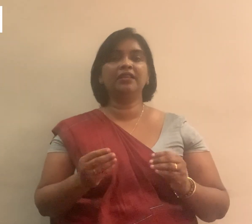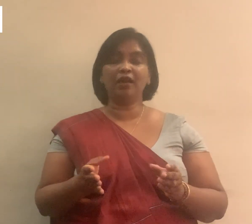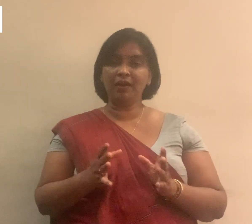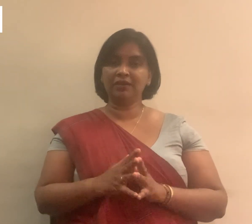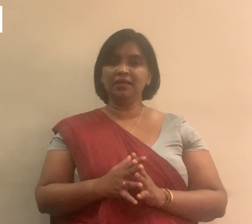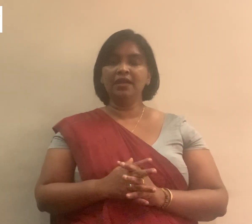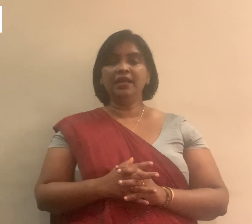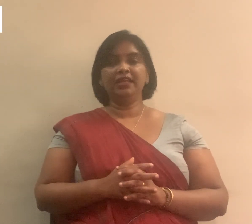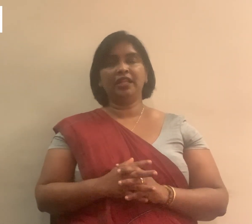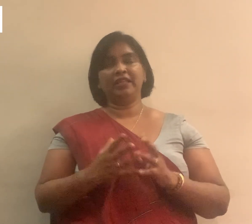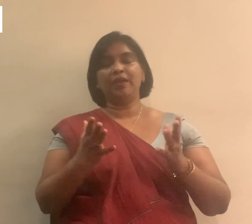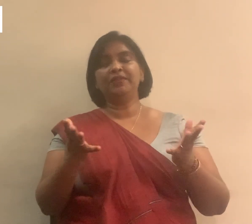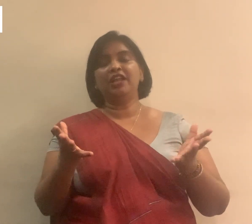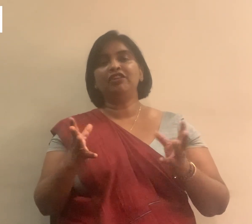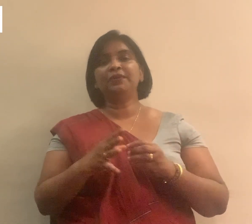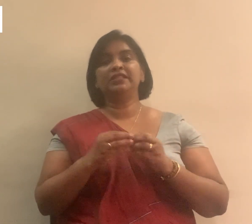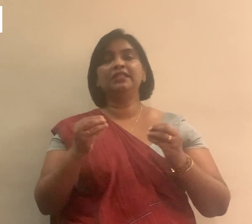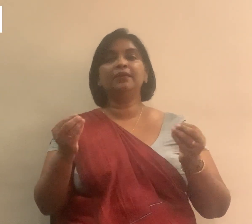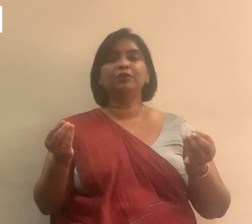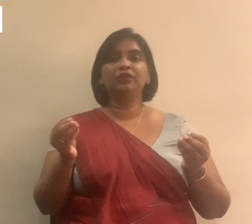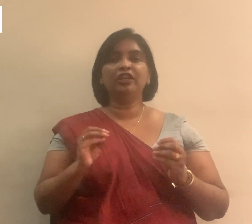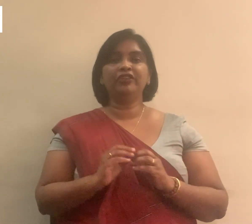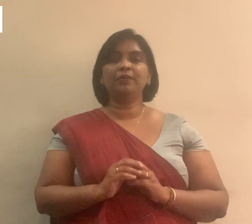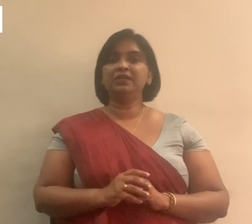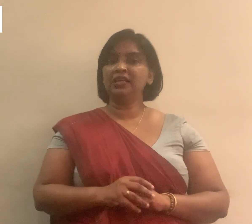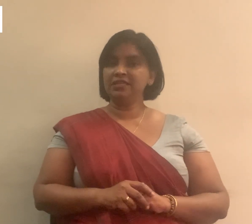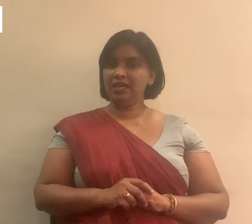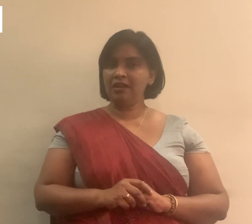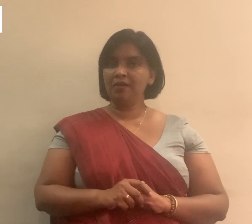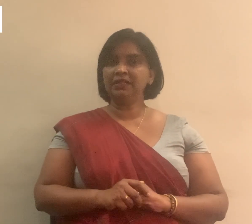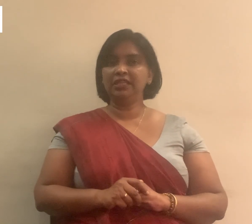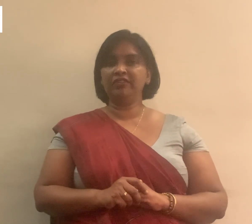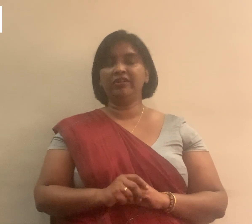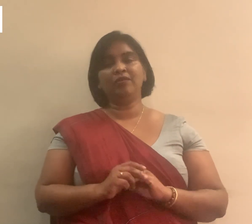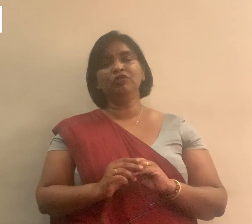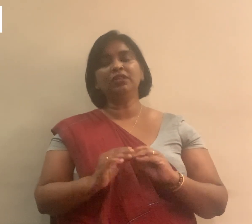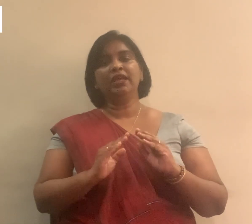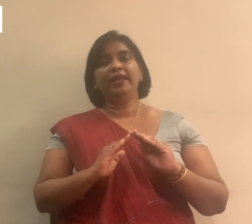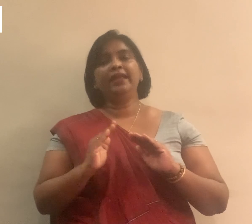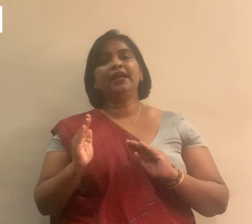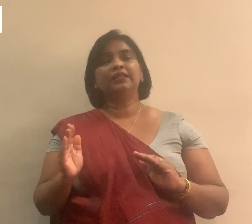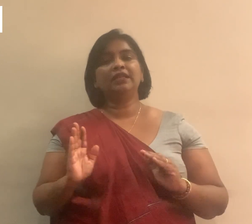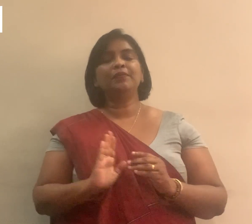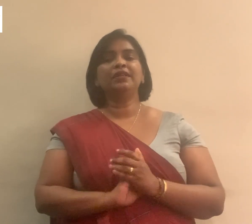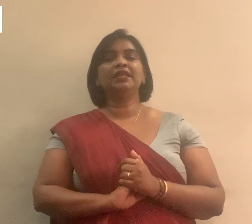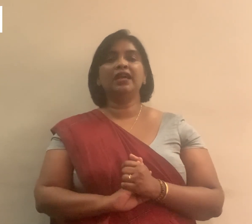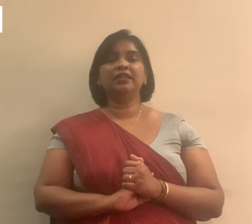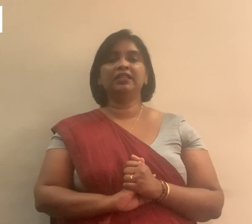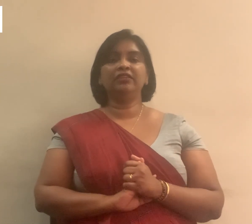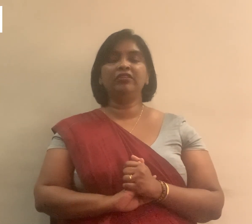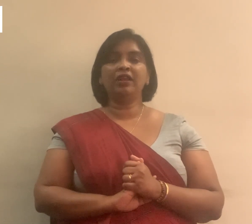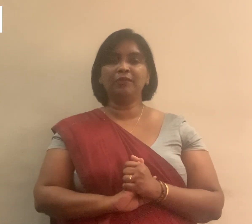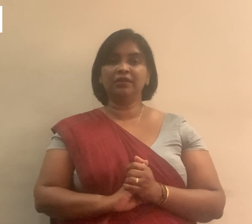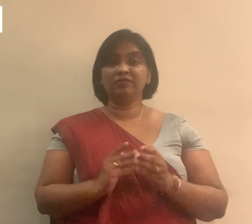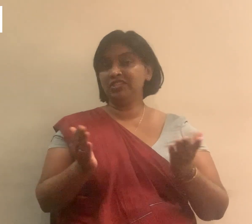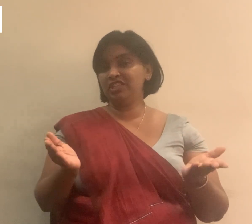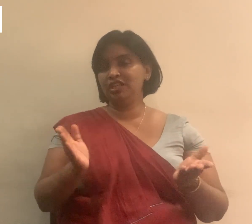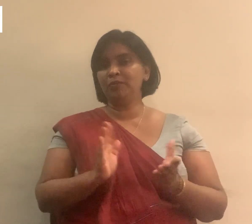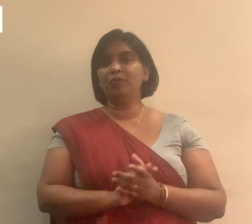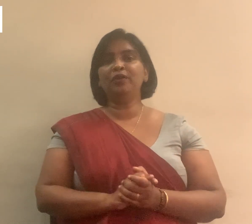නමක් අපි දන්නා ප්‍රසිද්ධ පුද්ගලයන්ට අපිට සංඥා නාම තියෙනවා. නමුත් ඒ අතර අපිට කියන්න තියෙන නම විශේෂයෙන්ම ඔබට ඔබේ